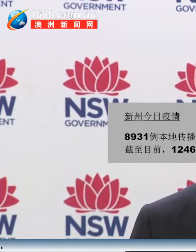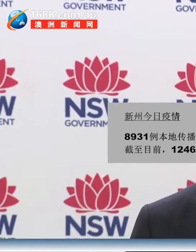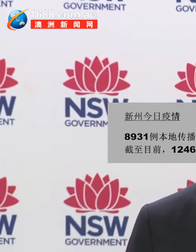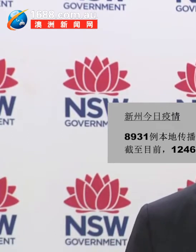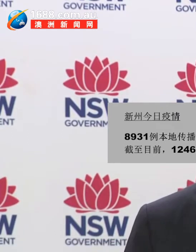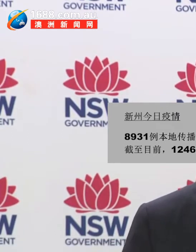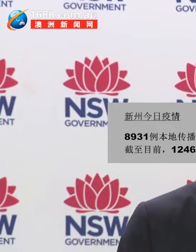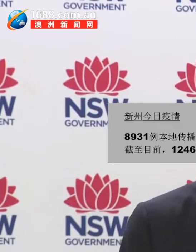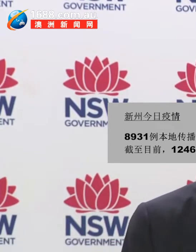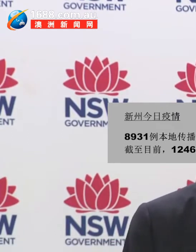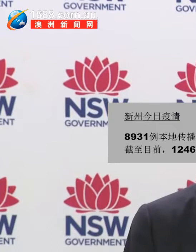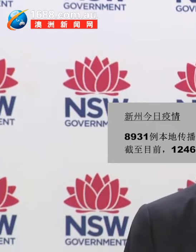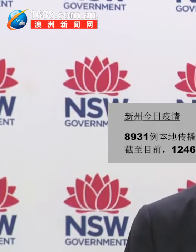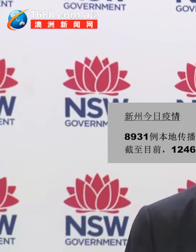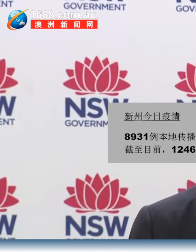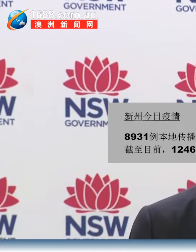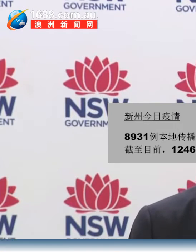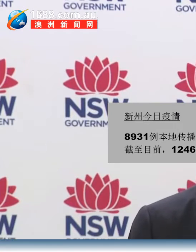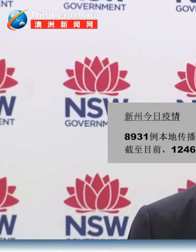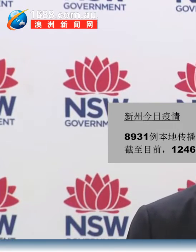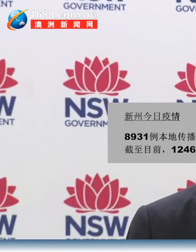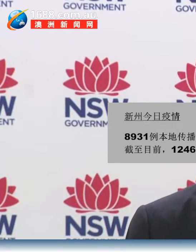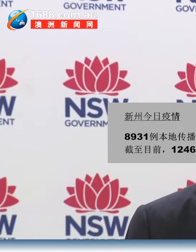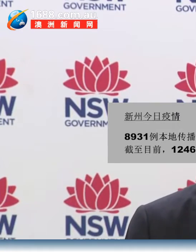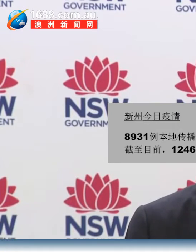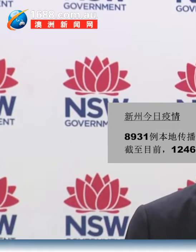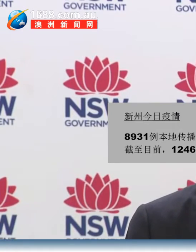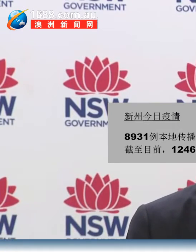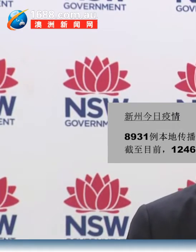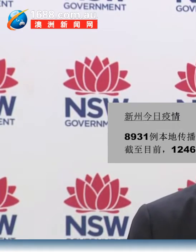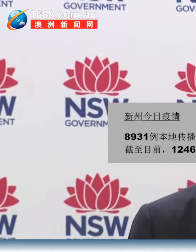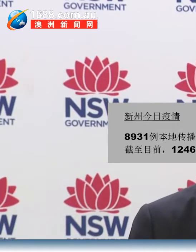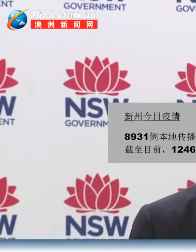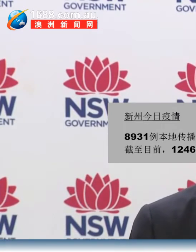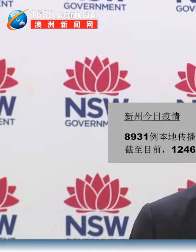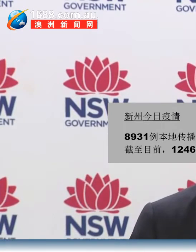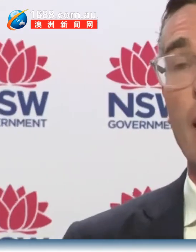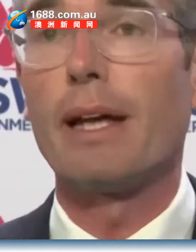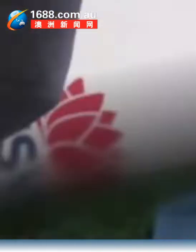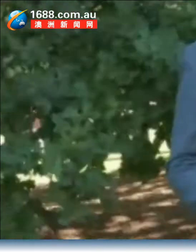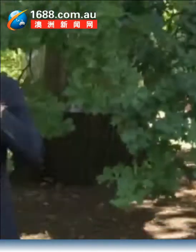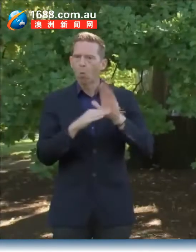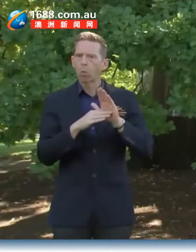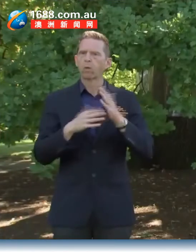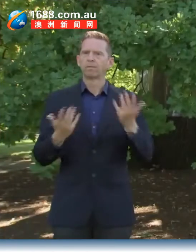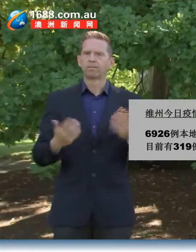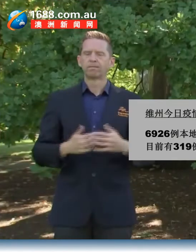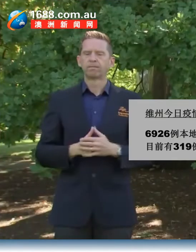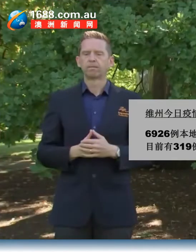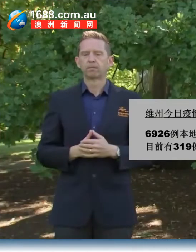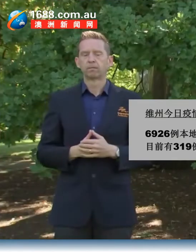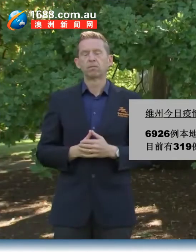亡。截至目前，1246例患者住院，69例在重症监护室接受治疗。维州今天报